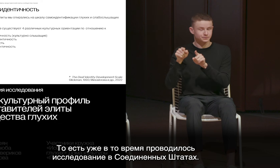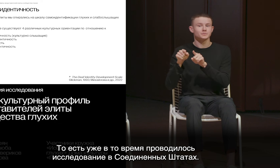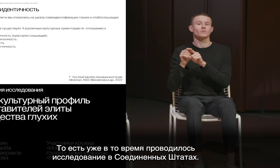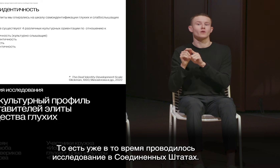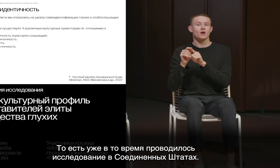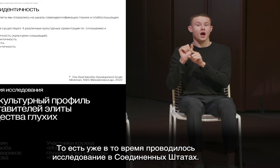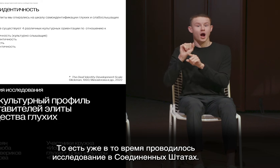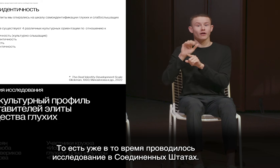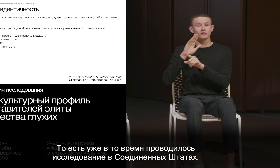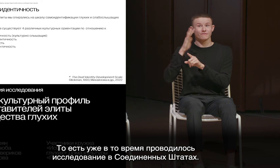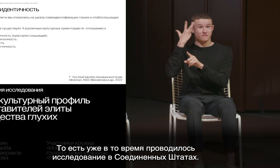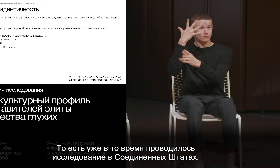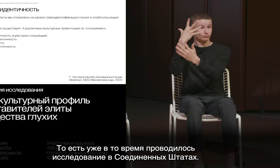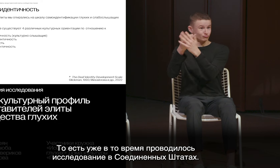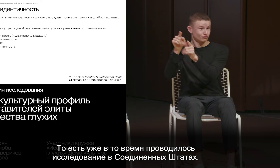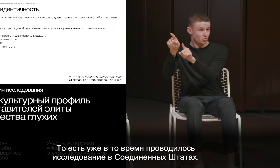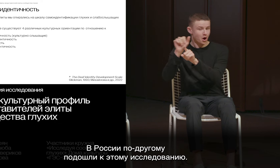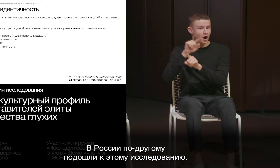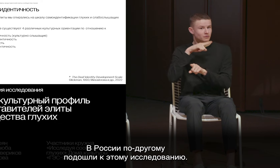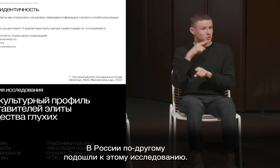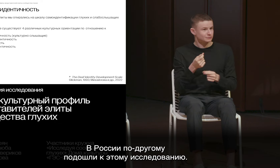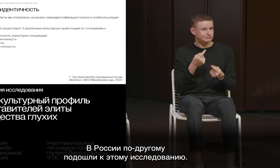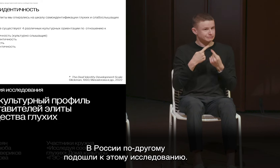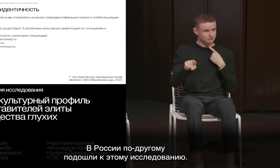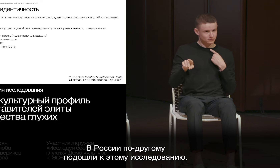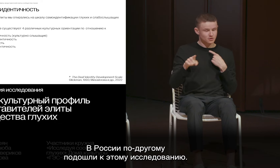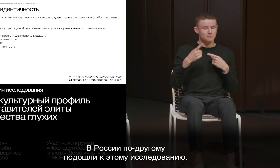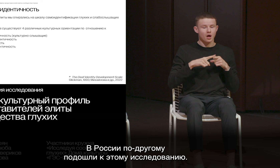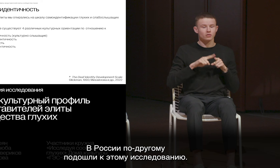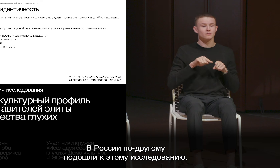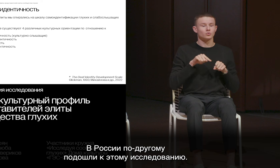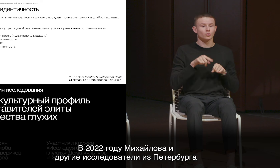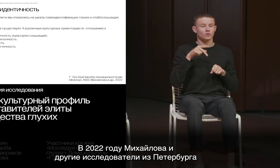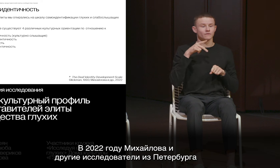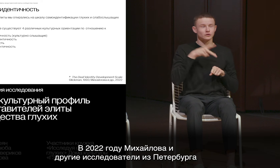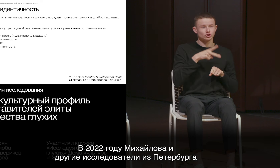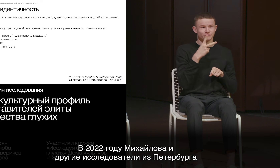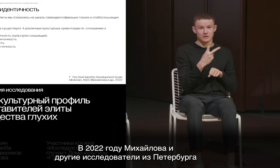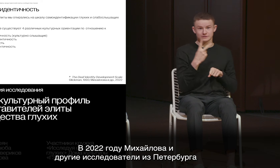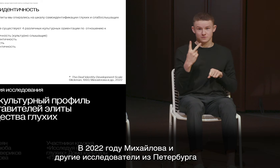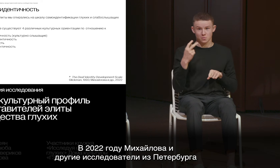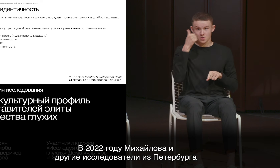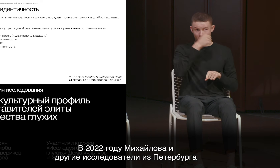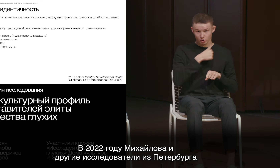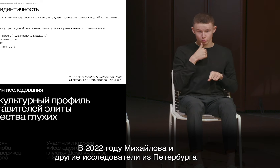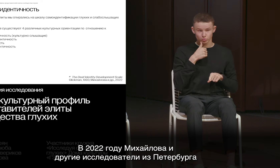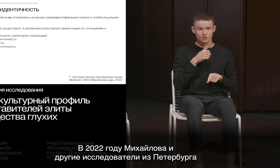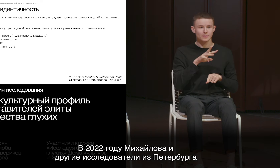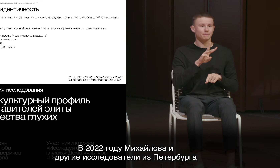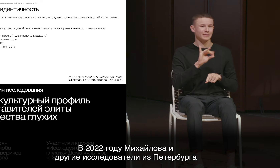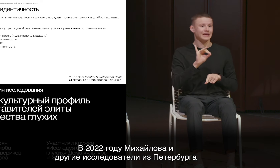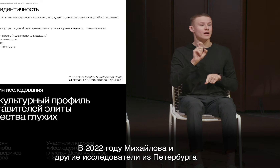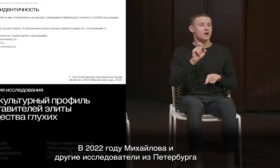то есть уже в то время проводилось исследование в Соединенных Штатах. А в России мы немножечко по-другому подошли к этому исследованию. В 2022